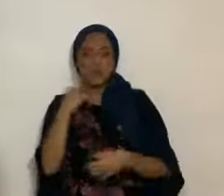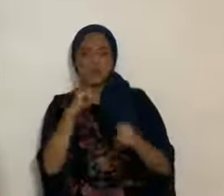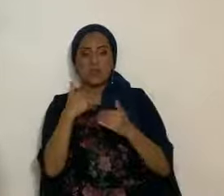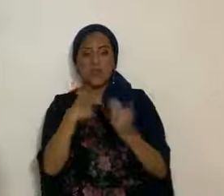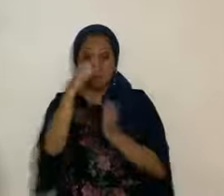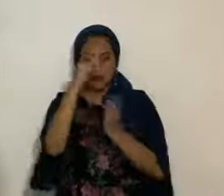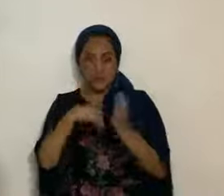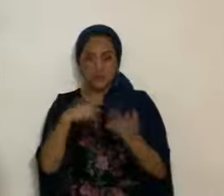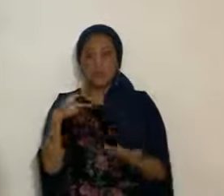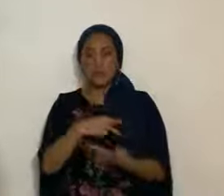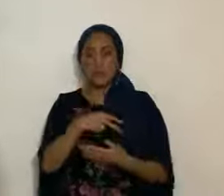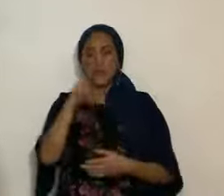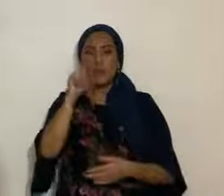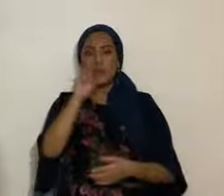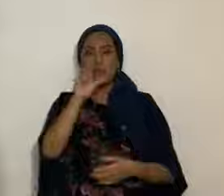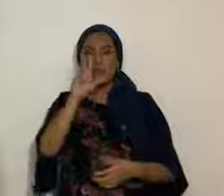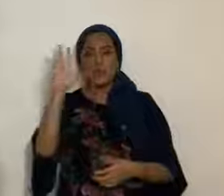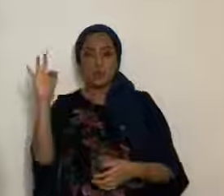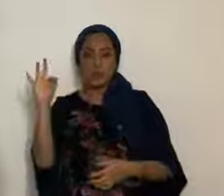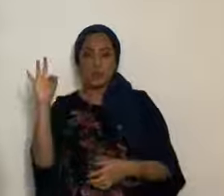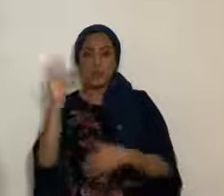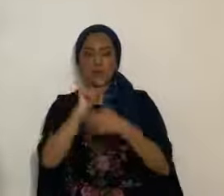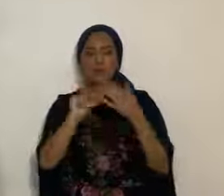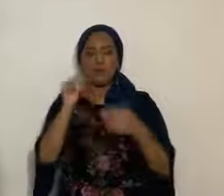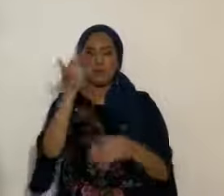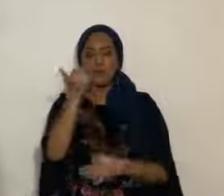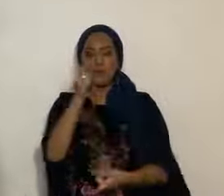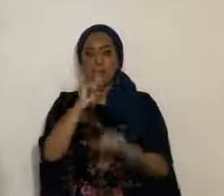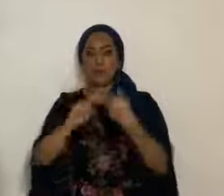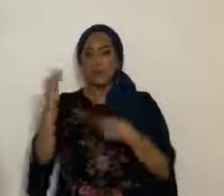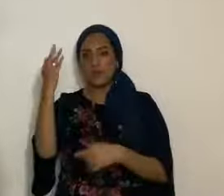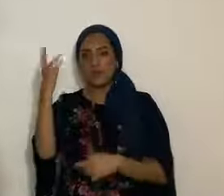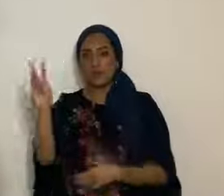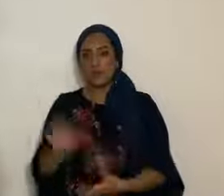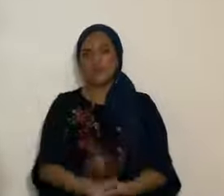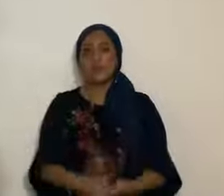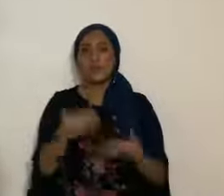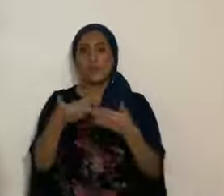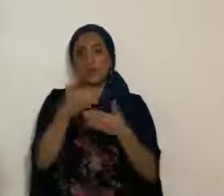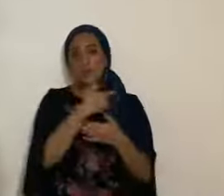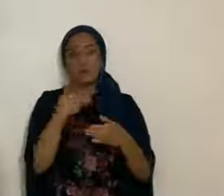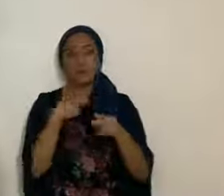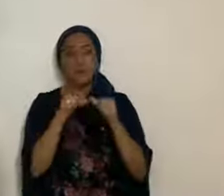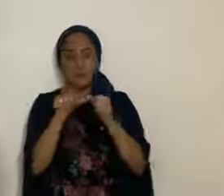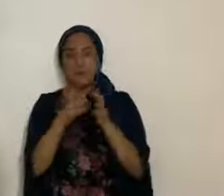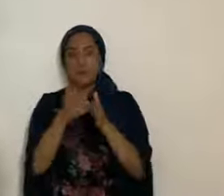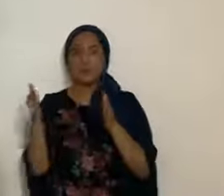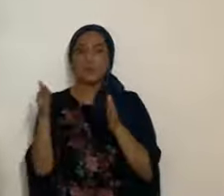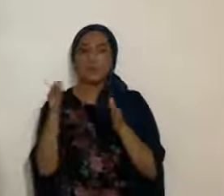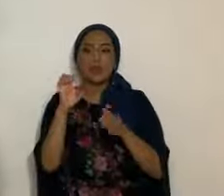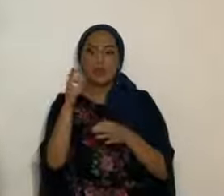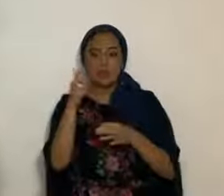en el Salmo 139, del verso 13 al 16. Antes de continuar en Éxodo, les voy a invitar, por